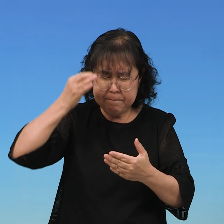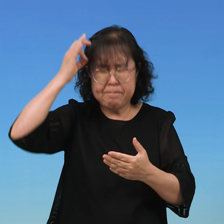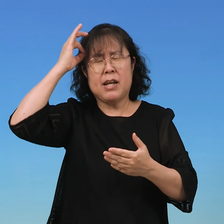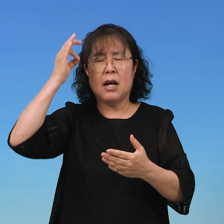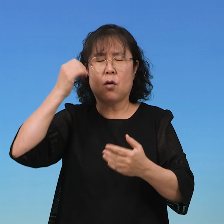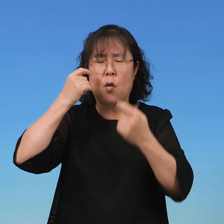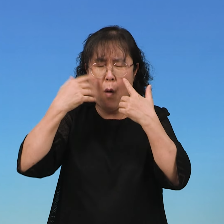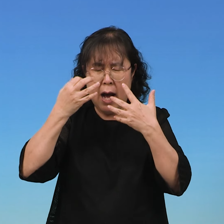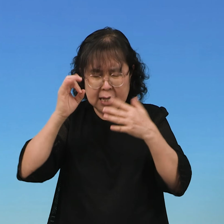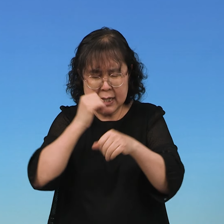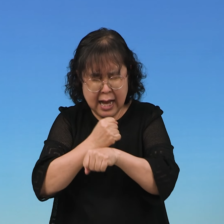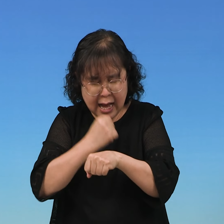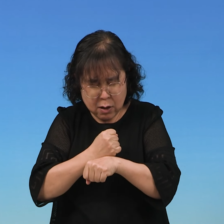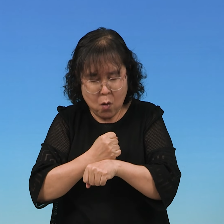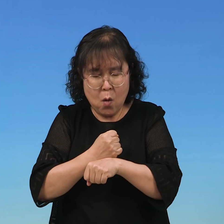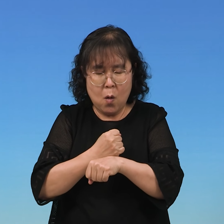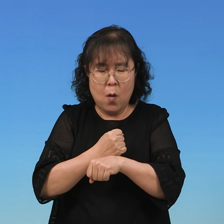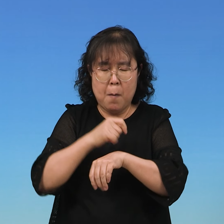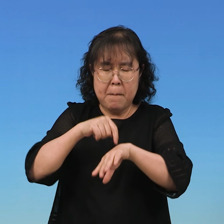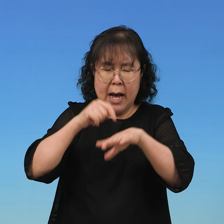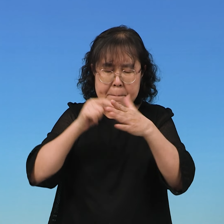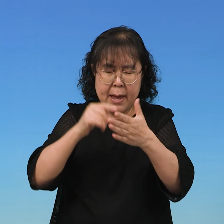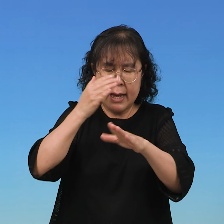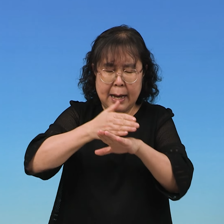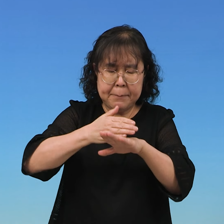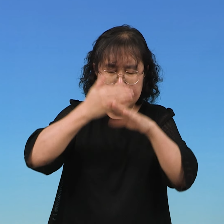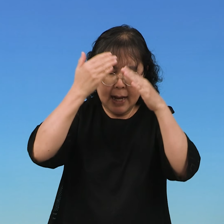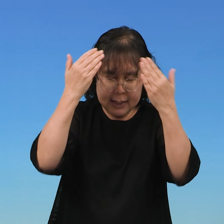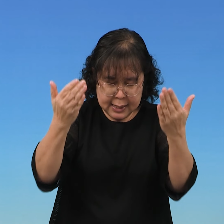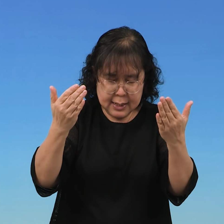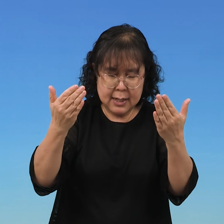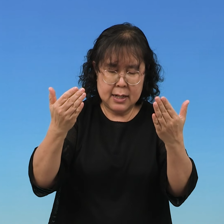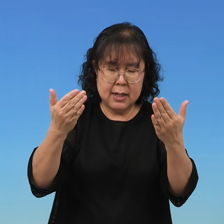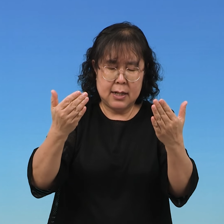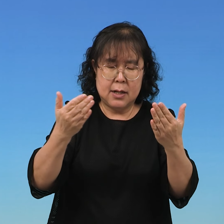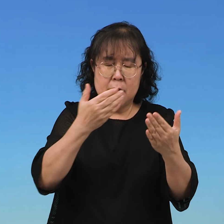개입해 주셨는지를 아버지 마음껏 오늘 감사함으로 누리는